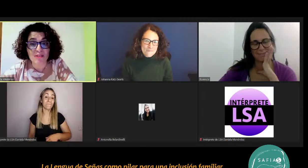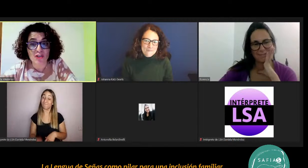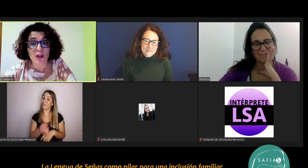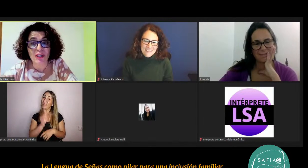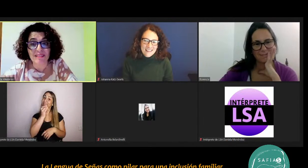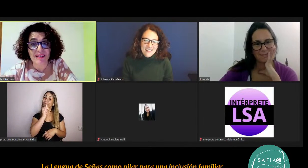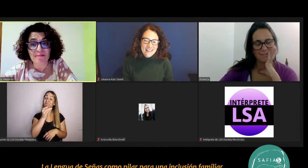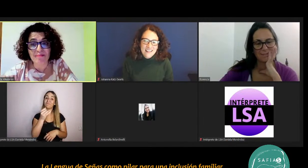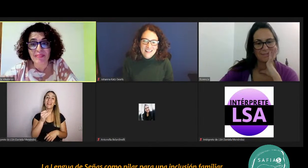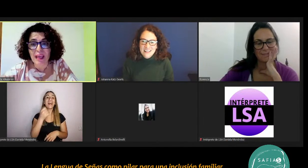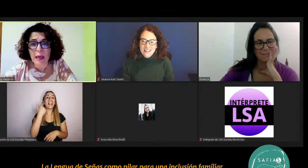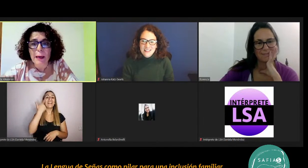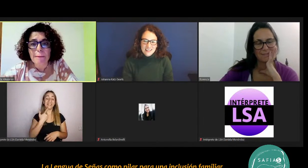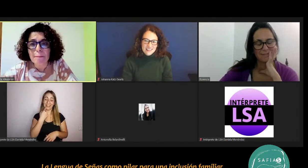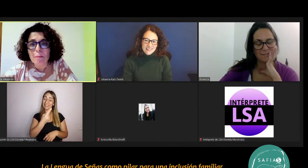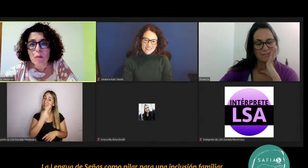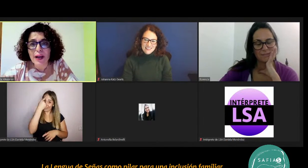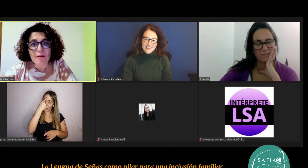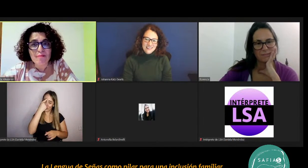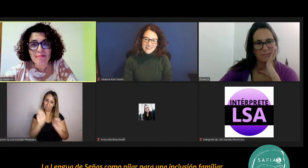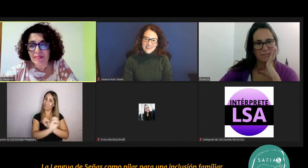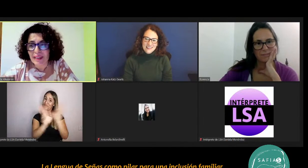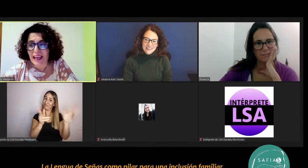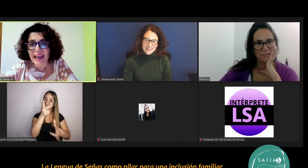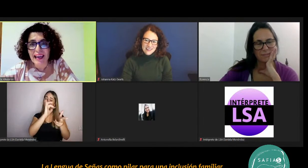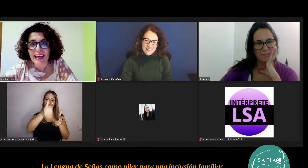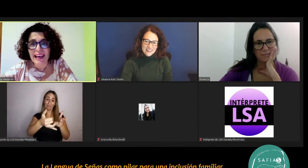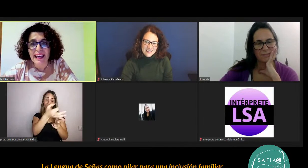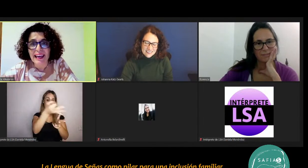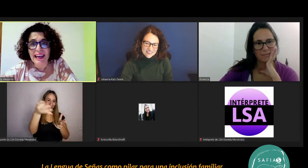Sí, yo creo que sí. Bueno,